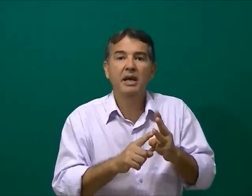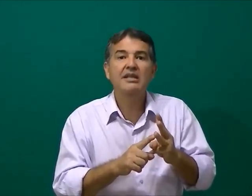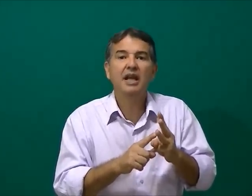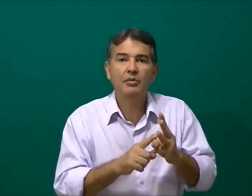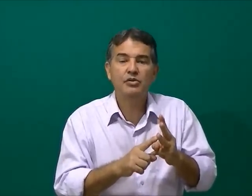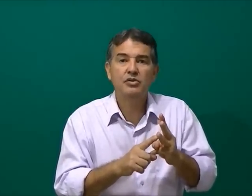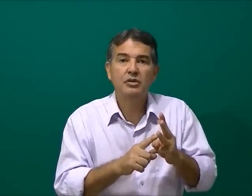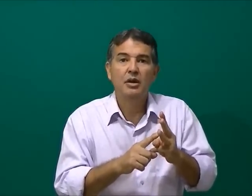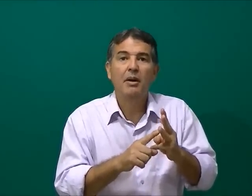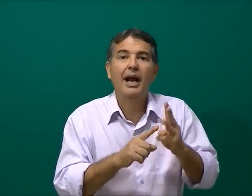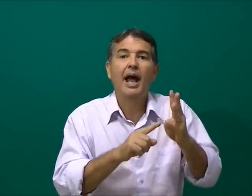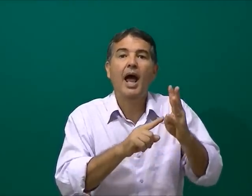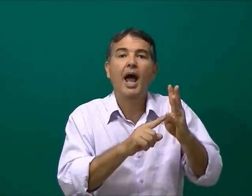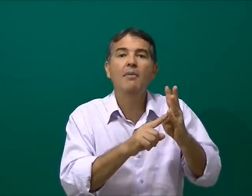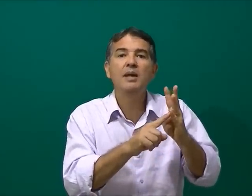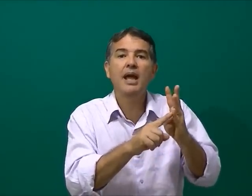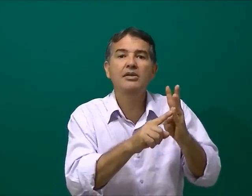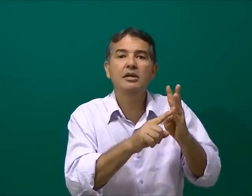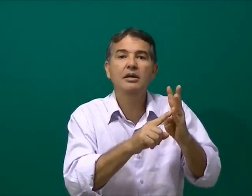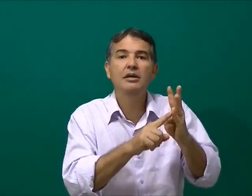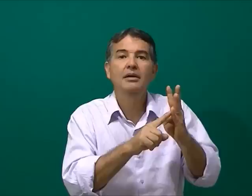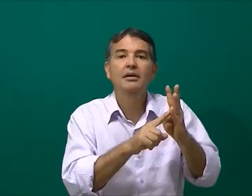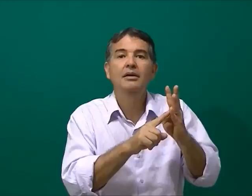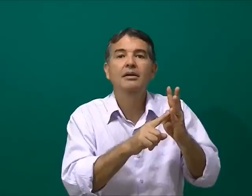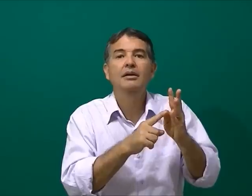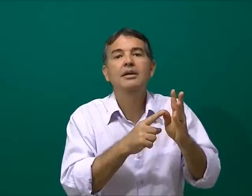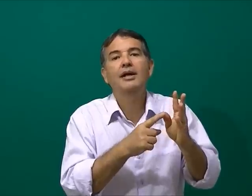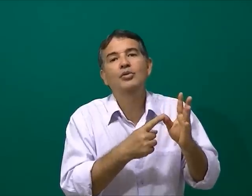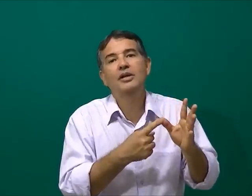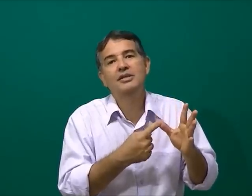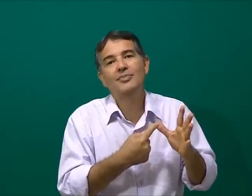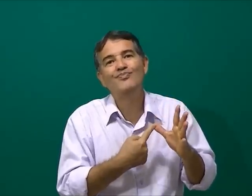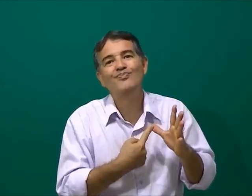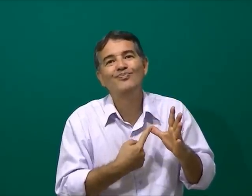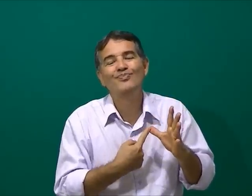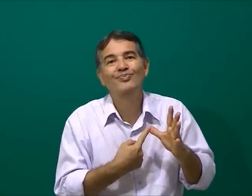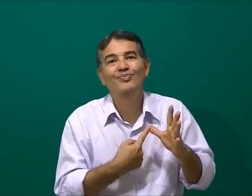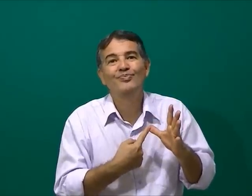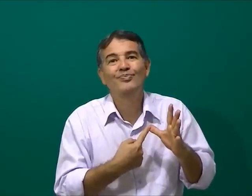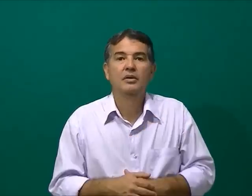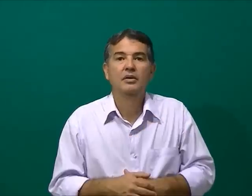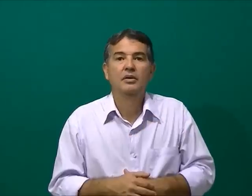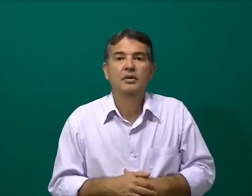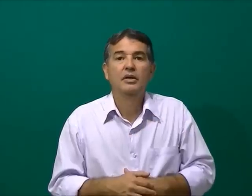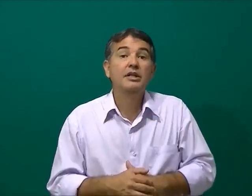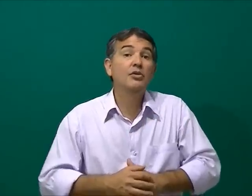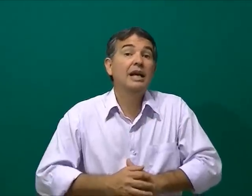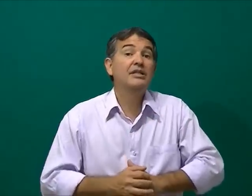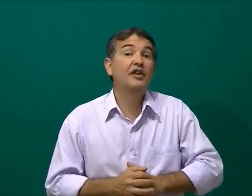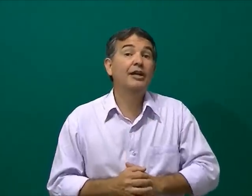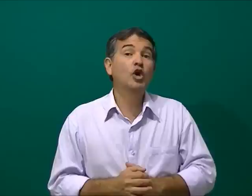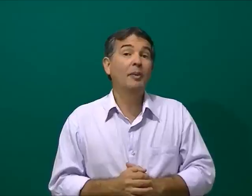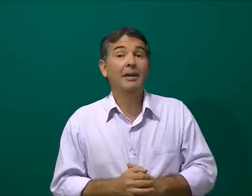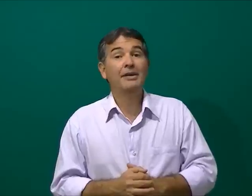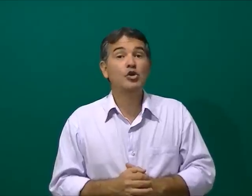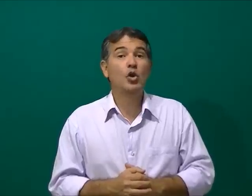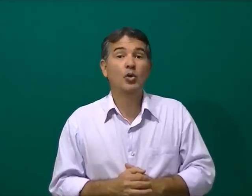também temos para ambiente e natureza. Então, classificador para